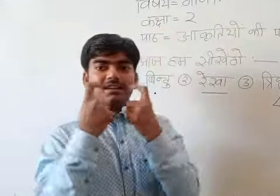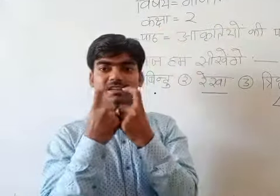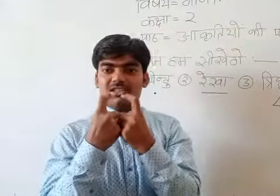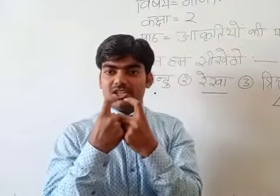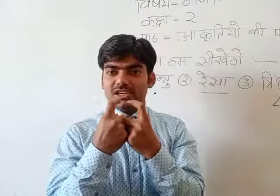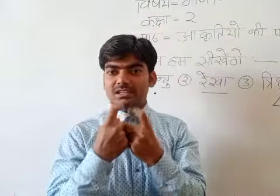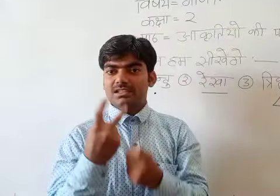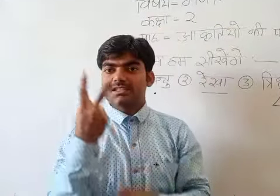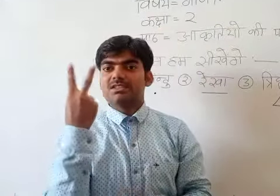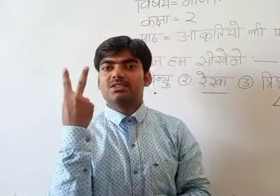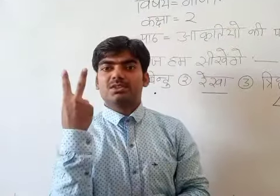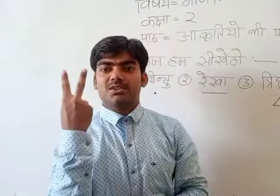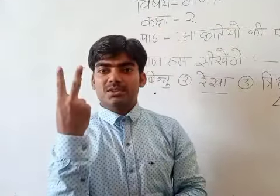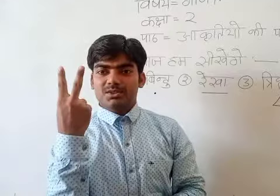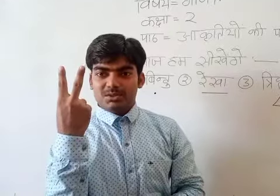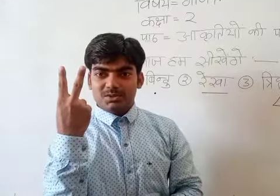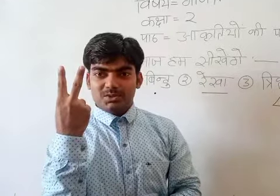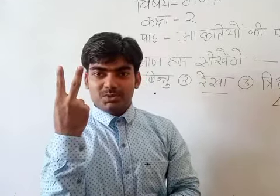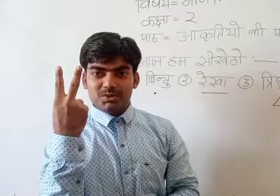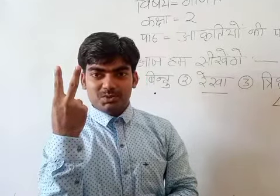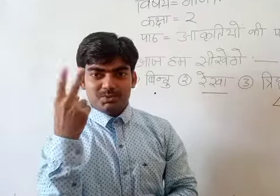कच्छा दो